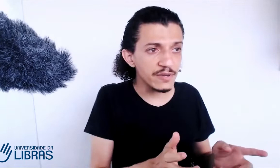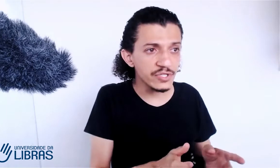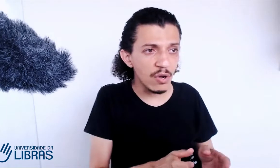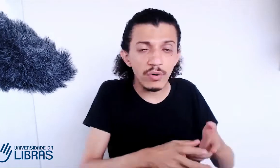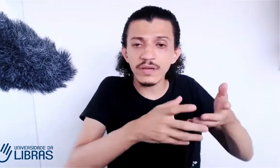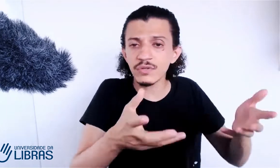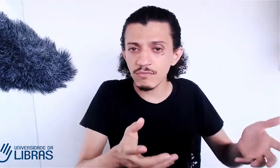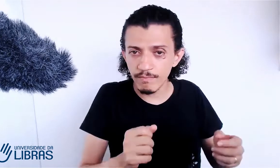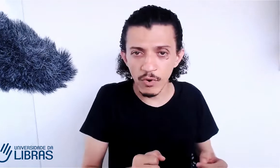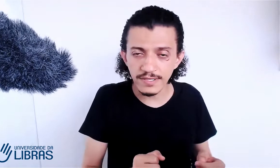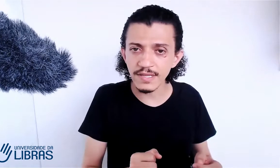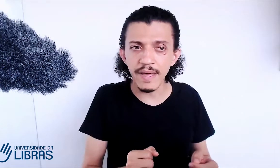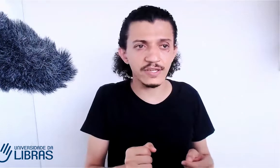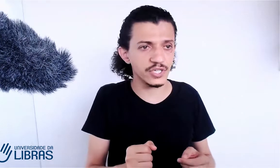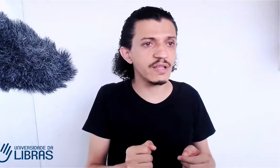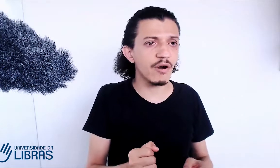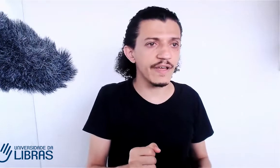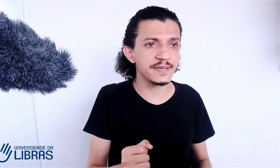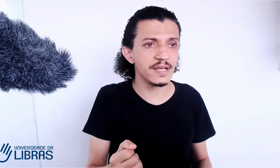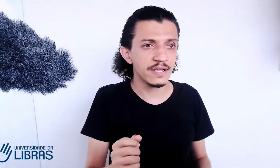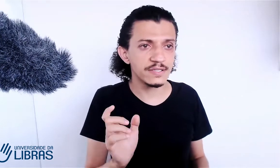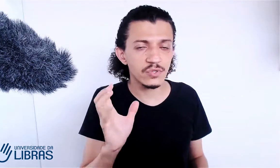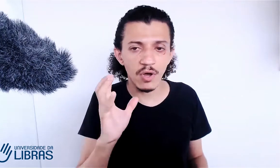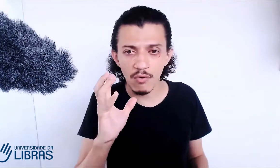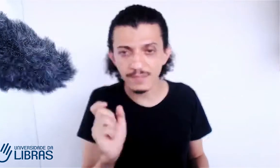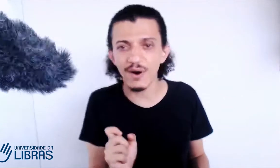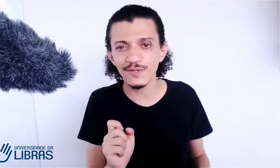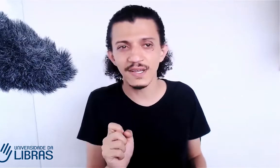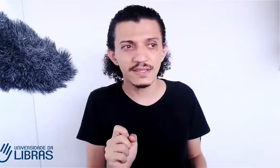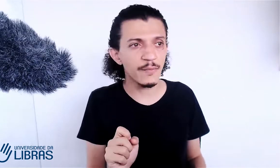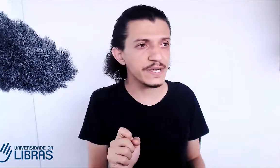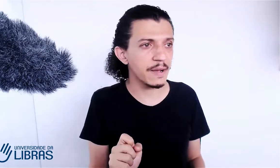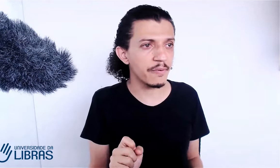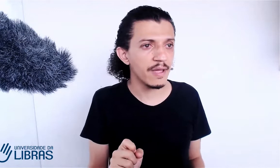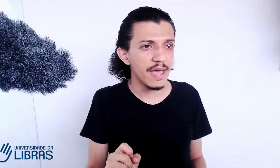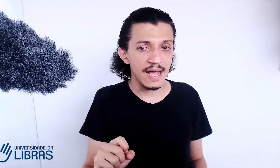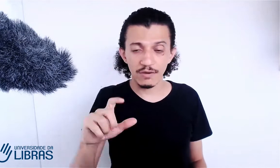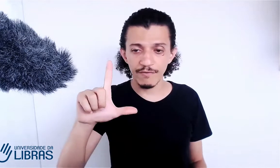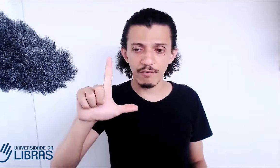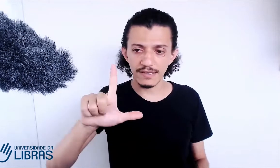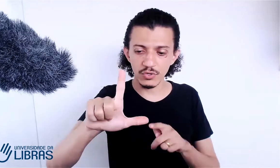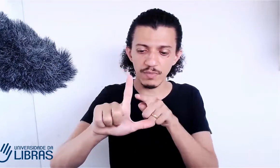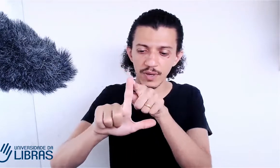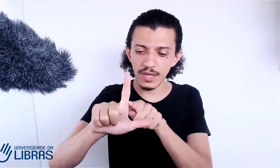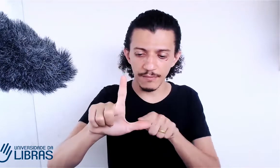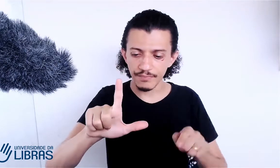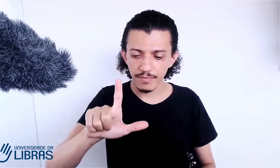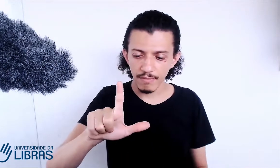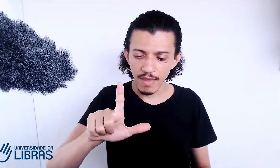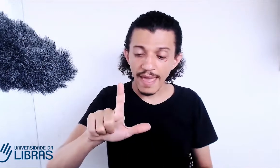de outras coisas também. A gente tem morfemas que são só com as mãos. Então, por exemplo, essa configuração de mão aqui. Ela é